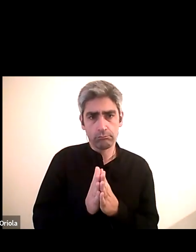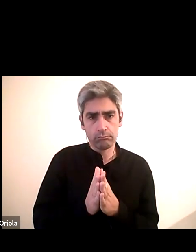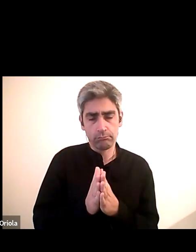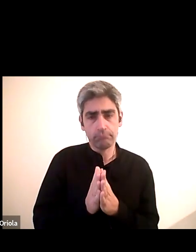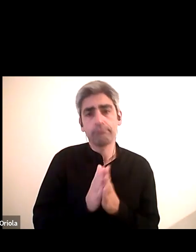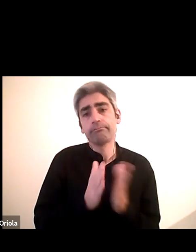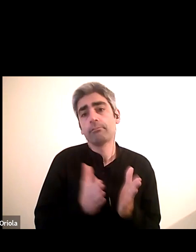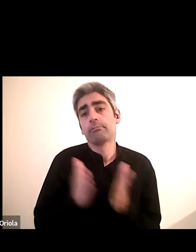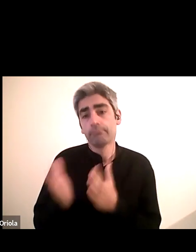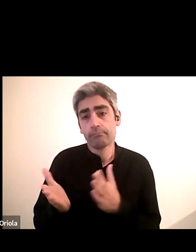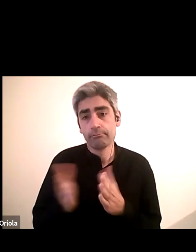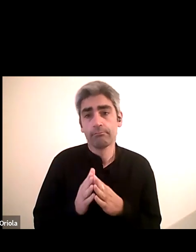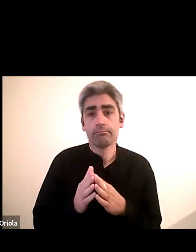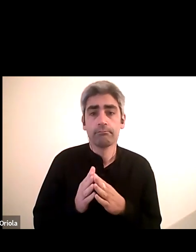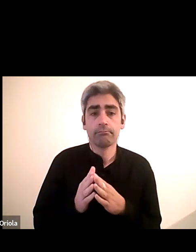agora,